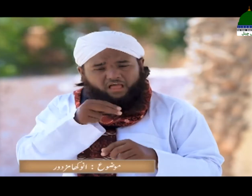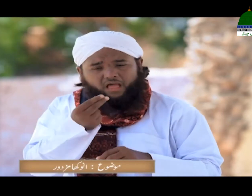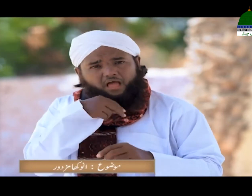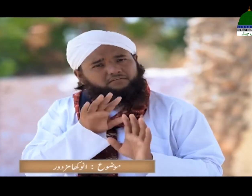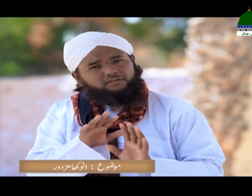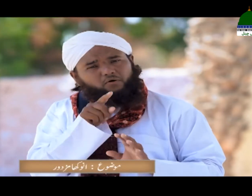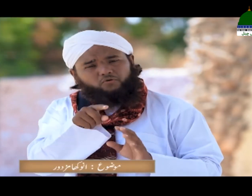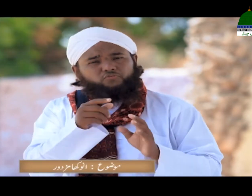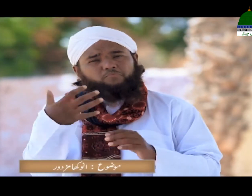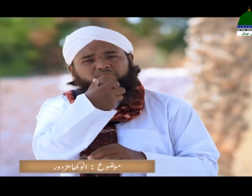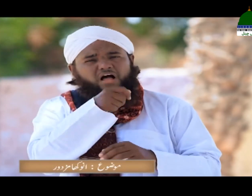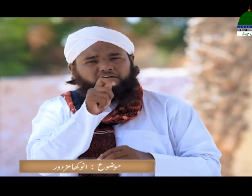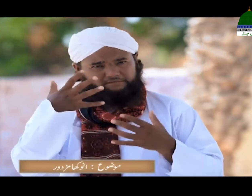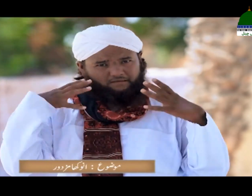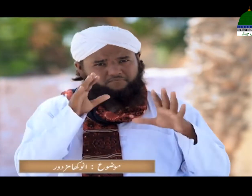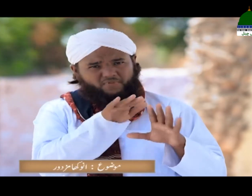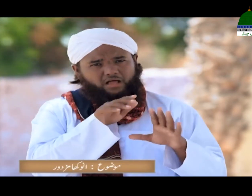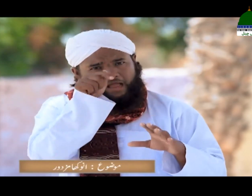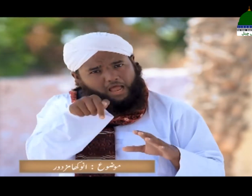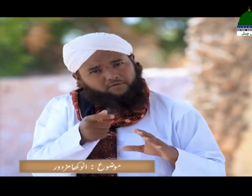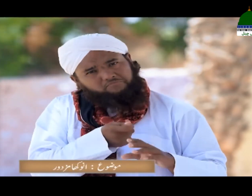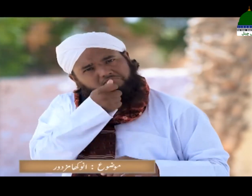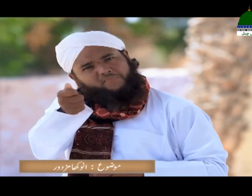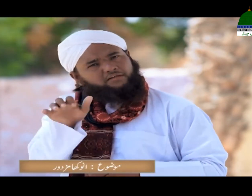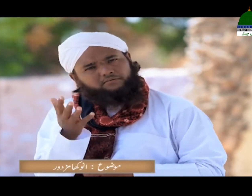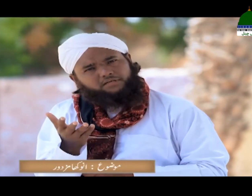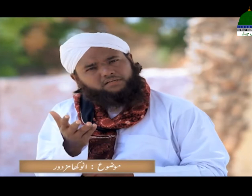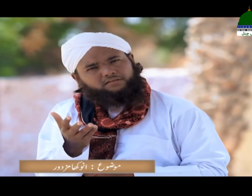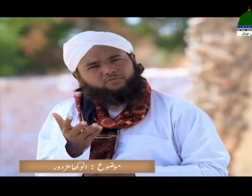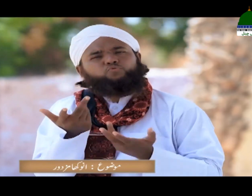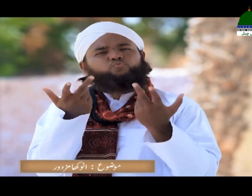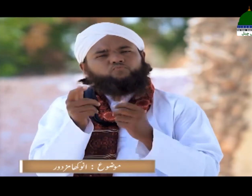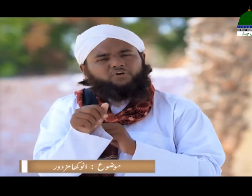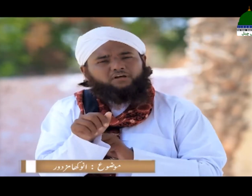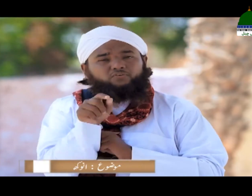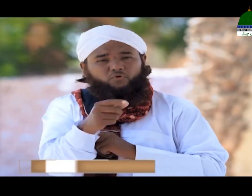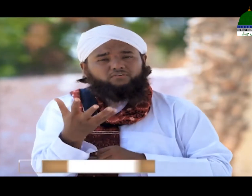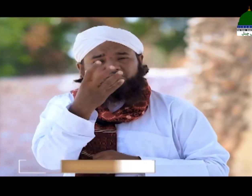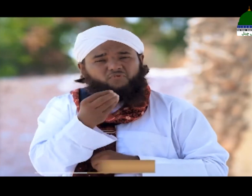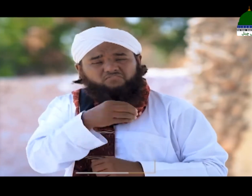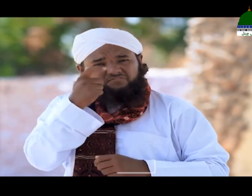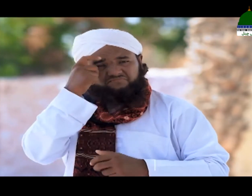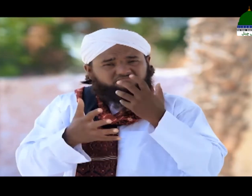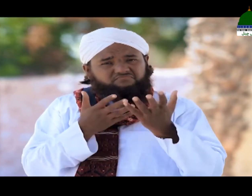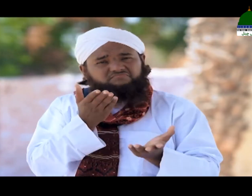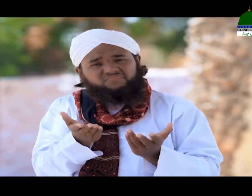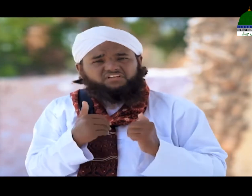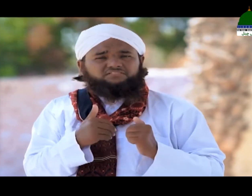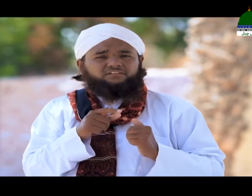جس مالک کے ہاں مزدوری کر رہے ہو اس نے تمہیں آج بھی تمہاری اجرت نہیں دی، اس طرح کیسے گزارا ہوگا؟ اس پر وہ